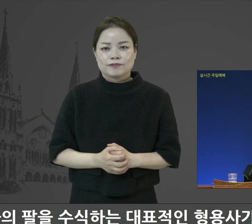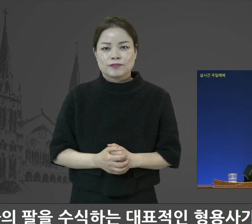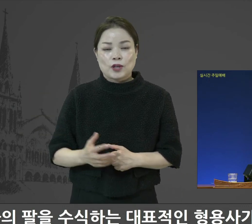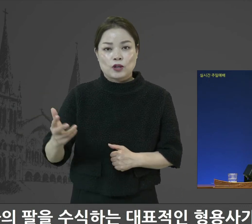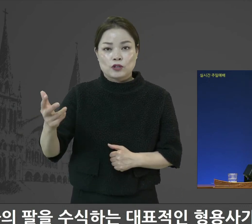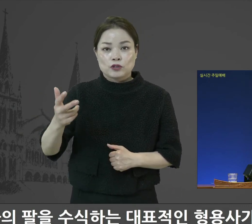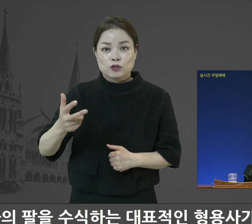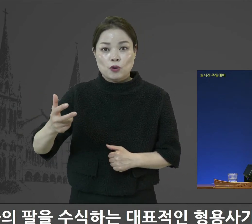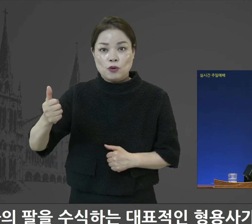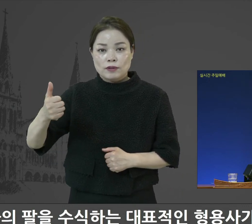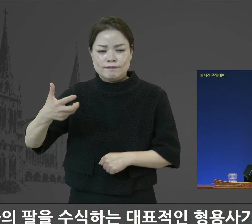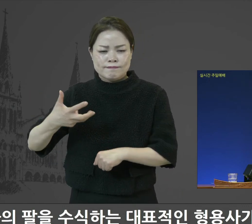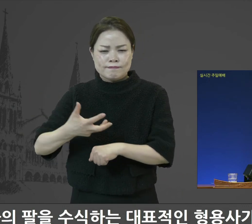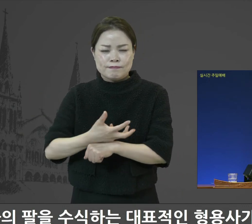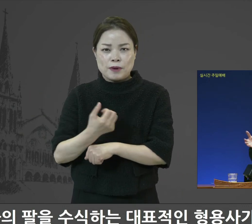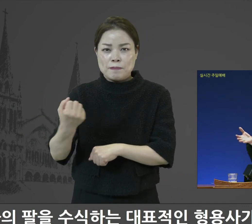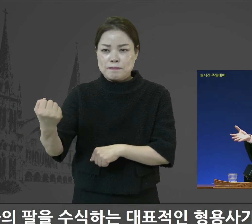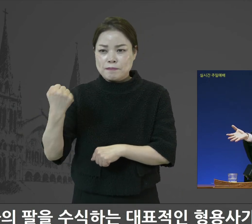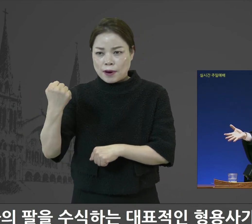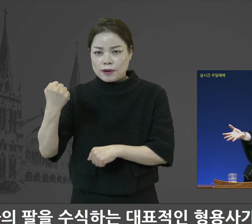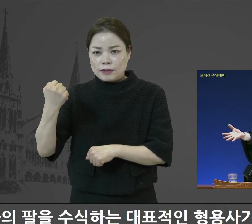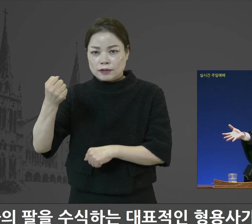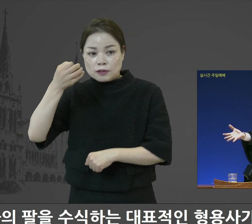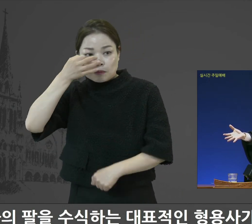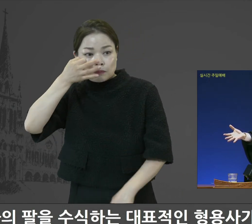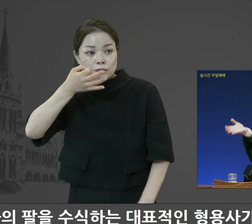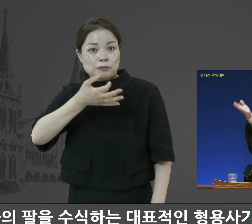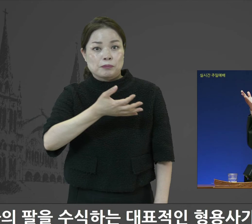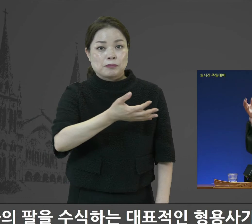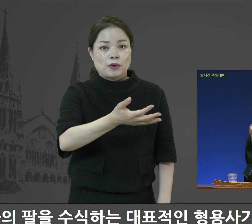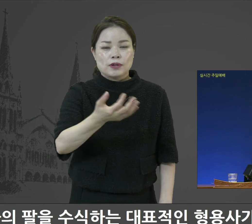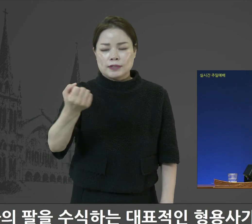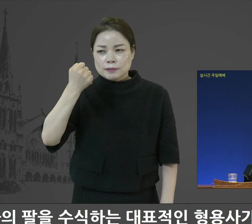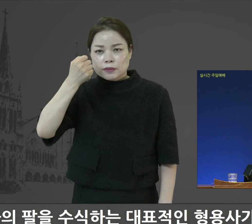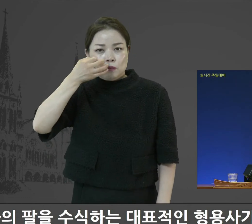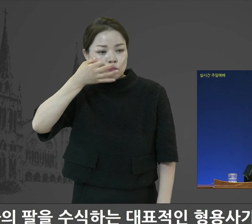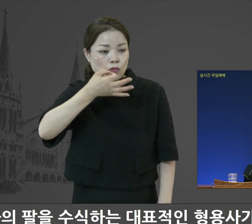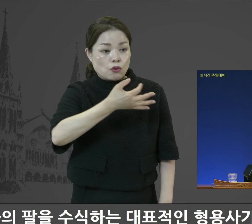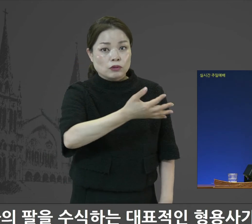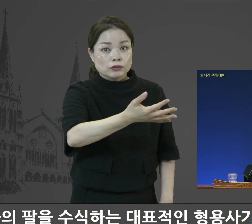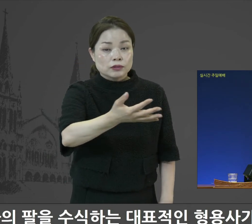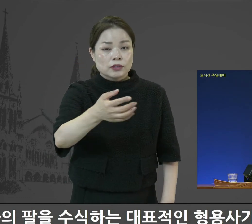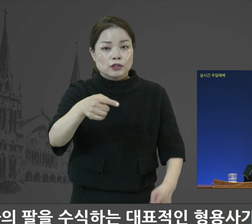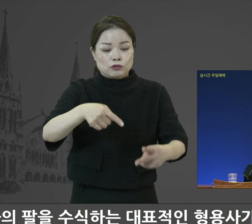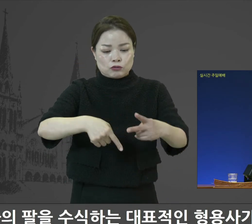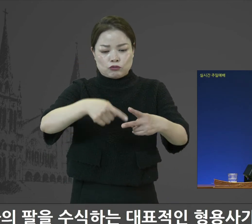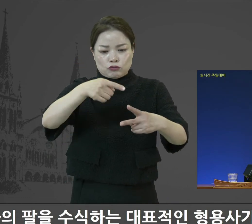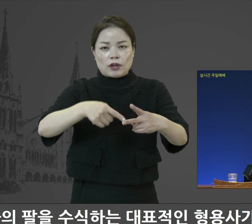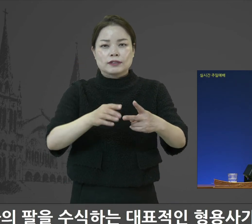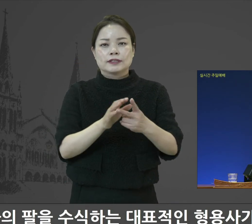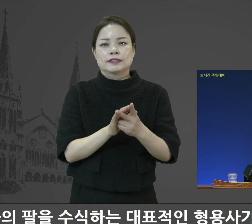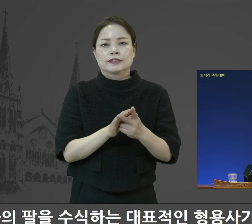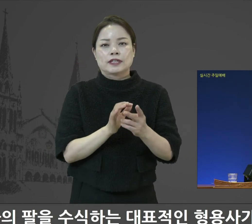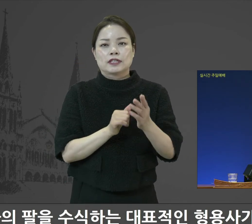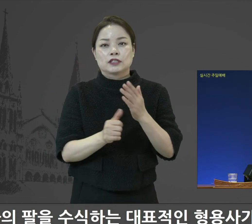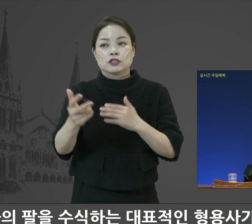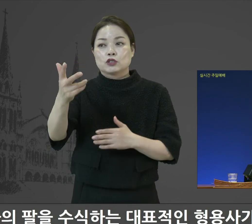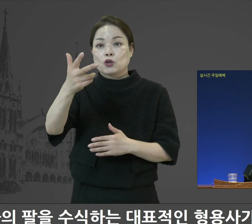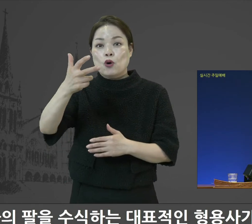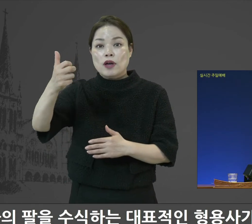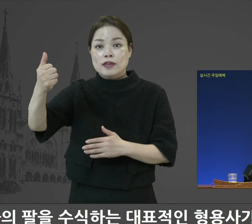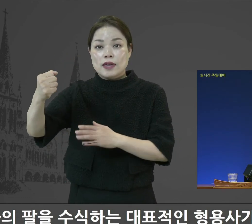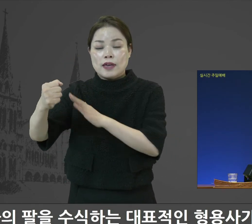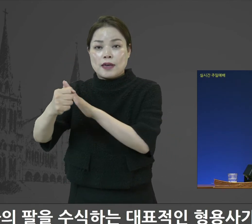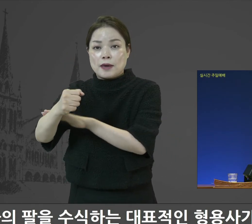여호와는 그 팔을 펼치셨다. 이 두 가지가 대표적인 여호와의